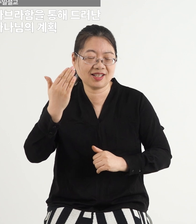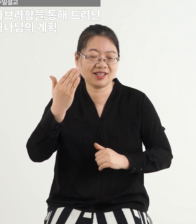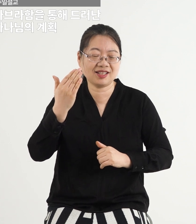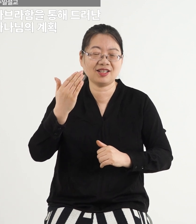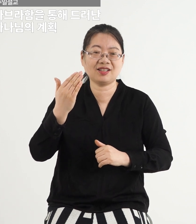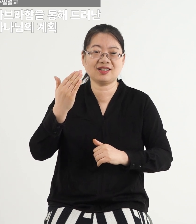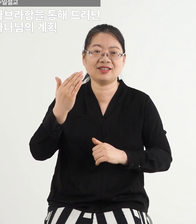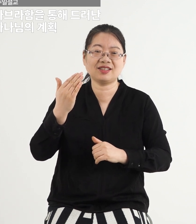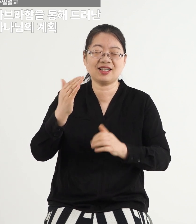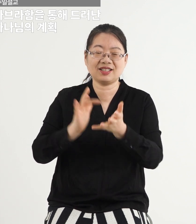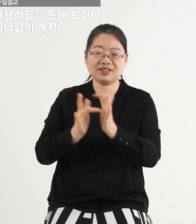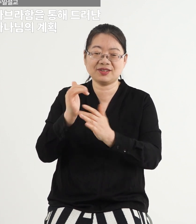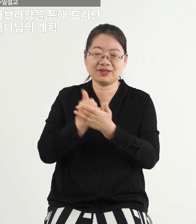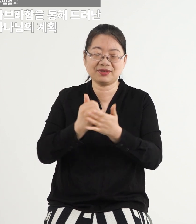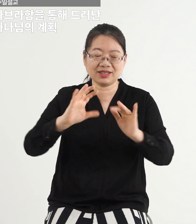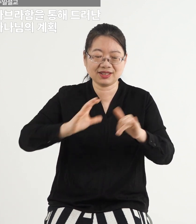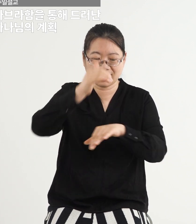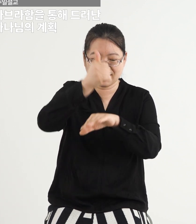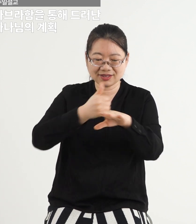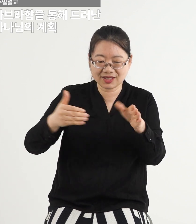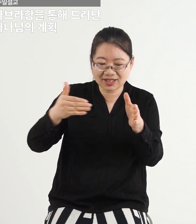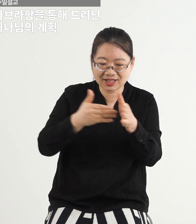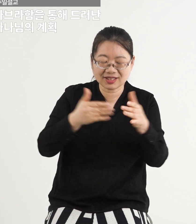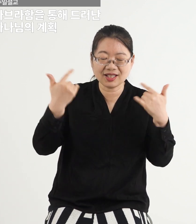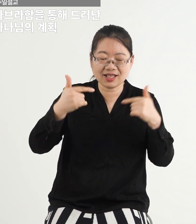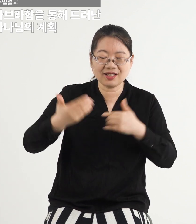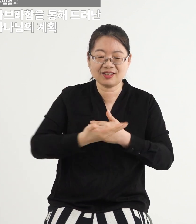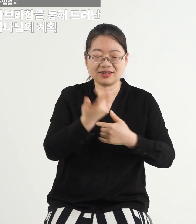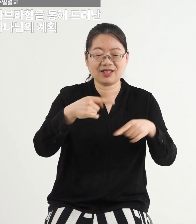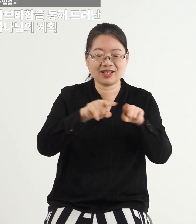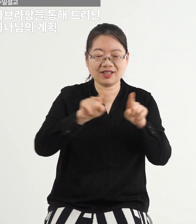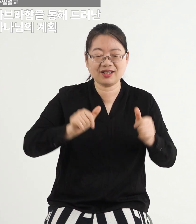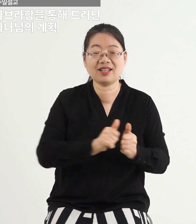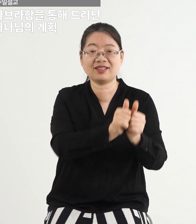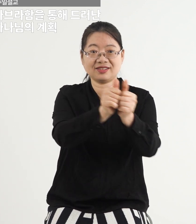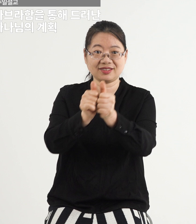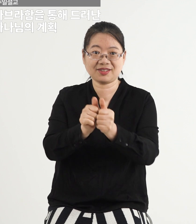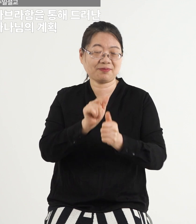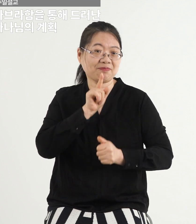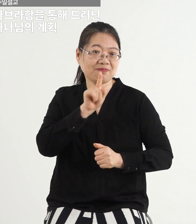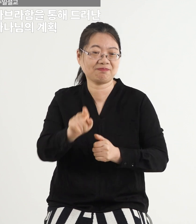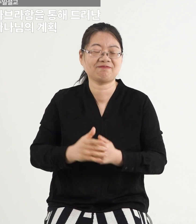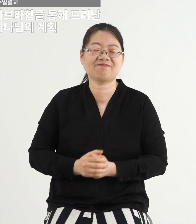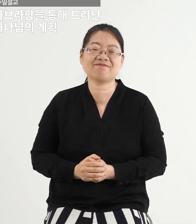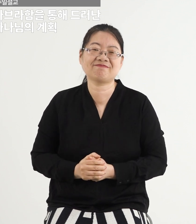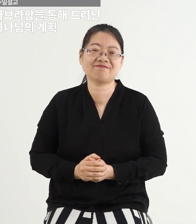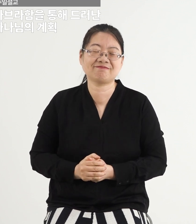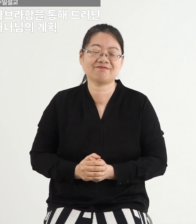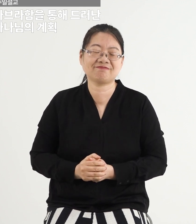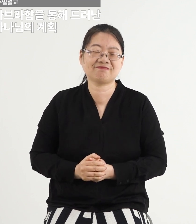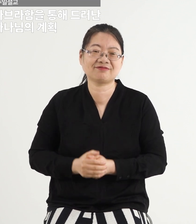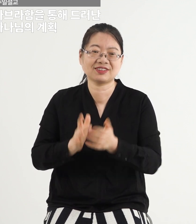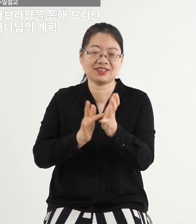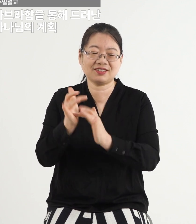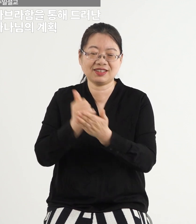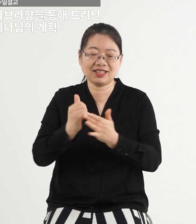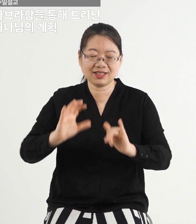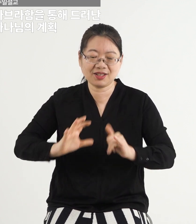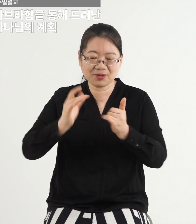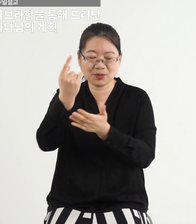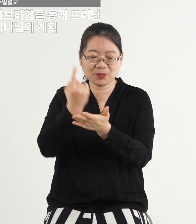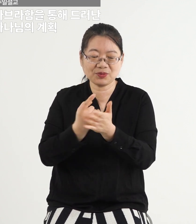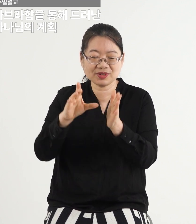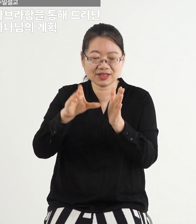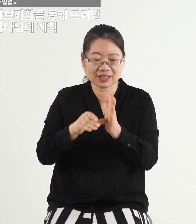세상 끝날까지 항상 너희와 함께 있으리라. 예수님이 이 땅에 오실 때도